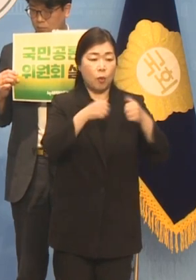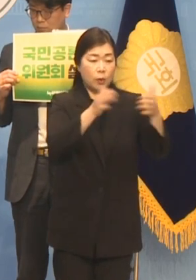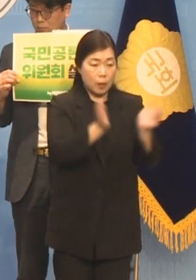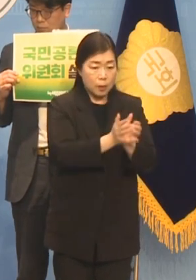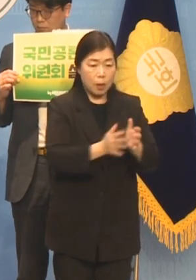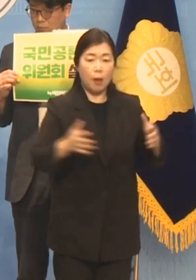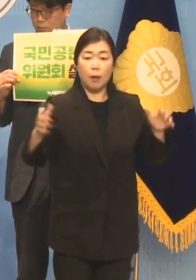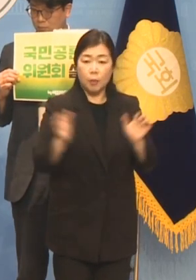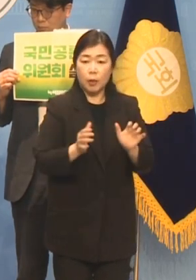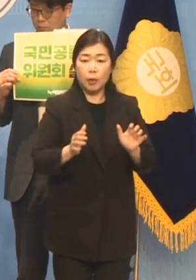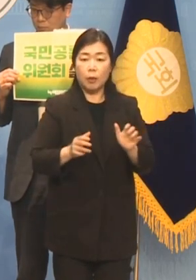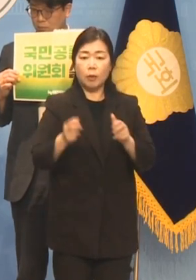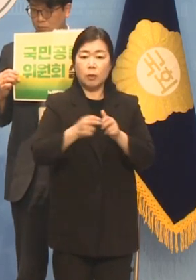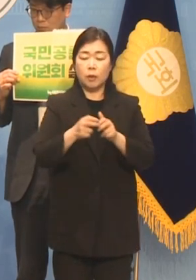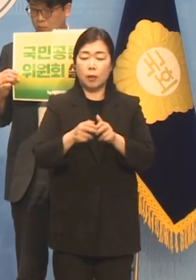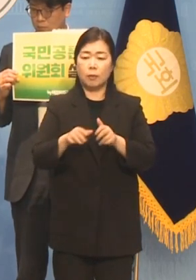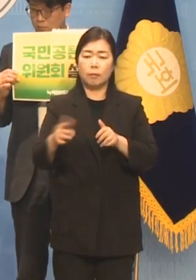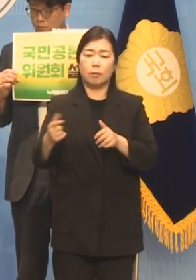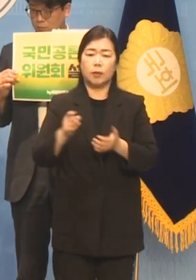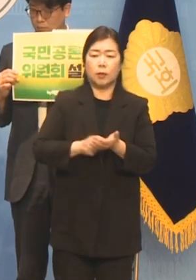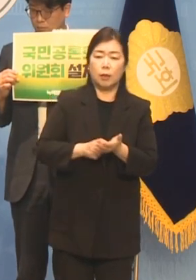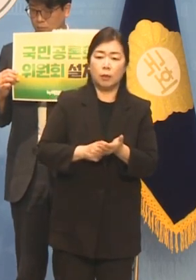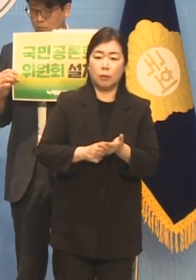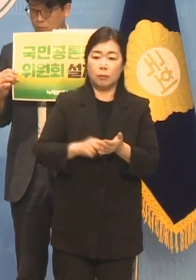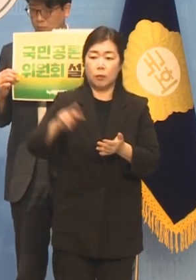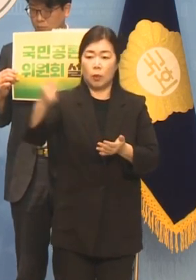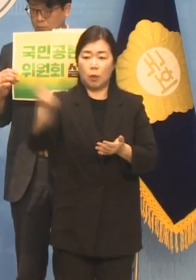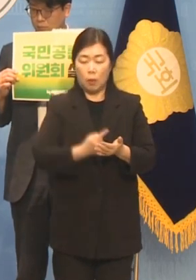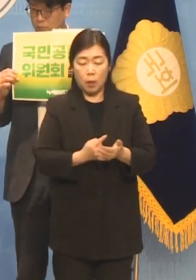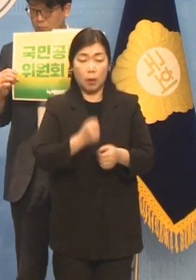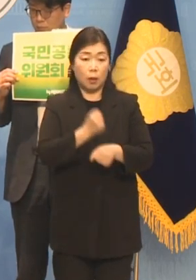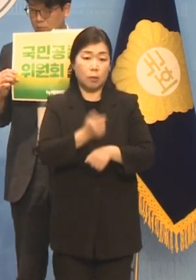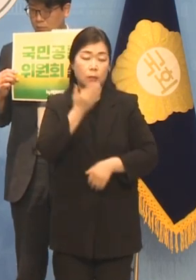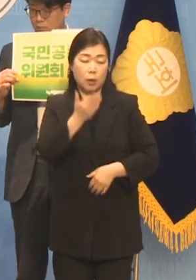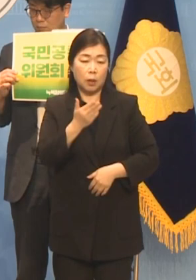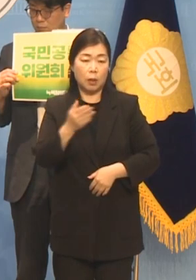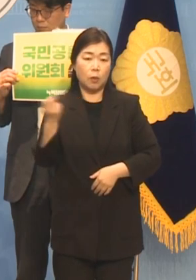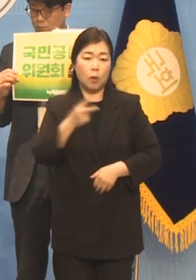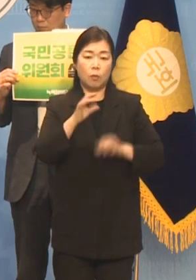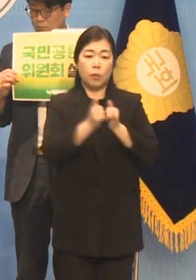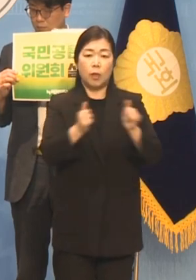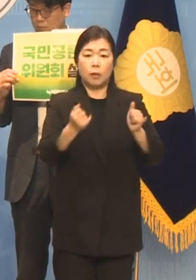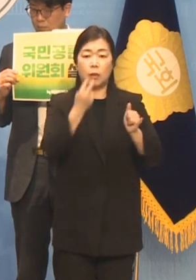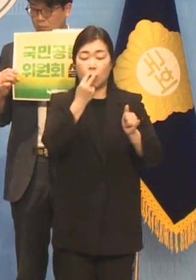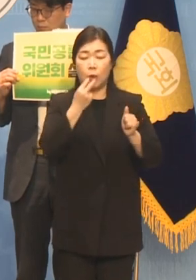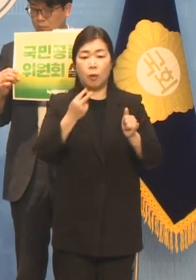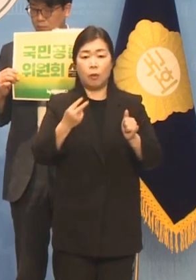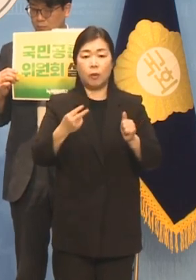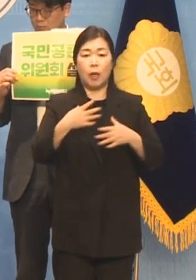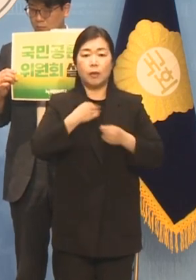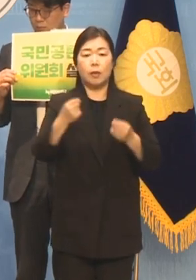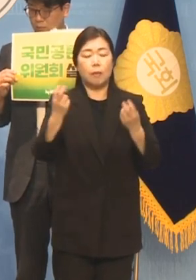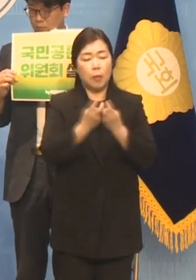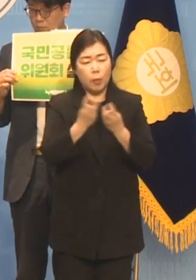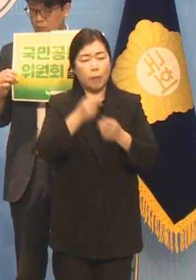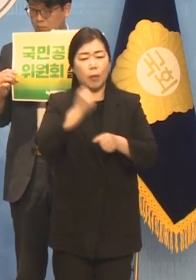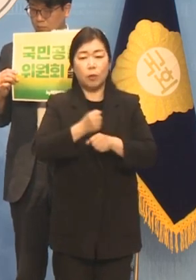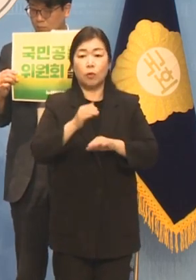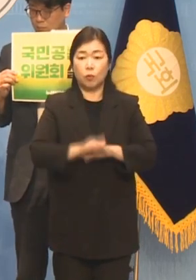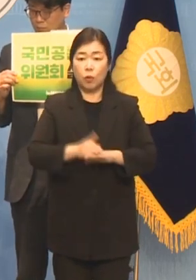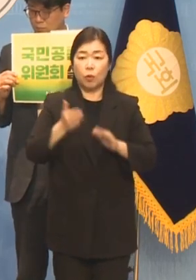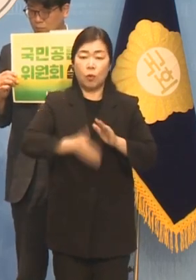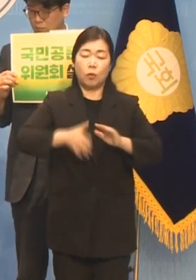시민단체들과 함께 의사들이 즉각 의료 현장 복귀와 국민생명안전장치 마련,